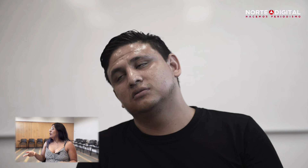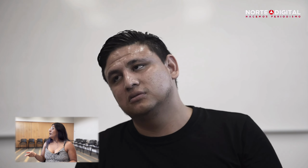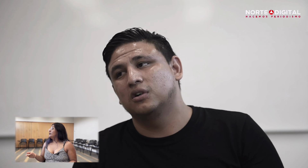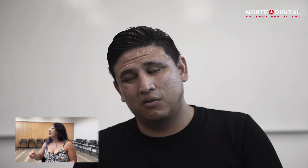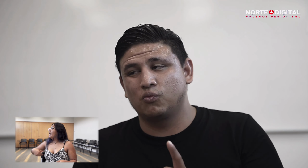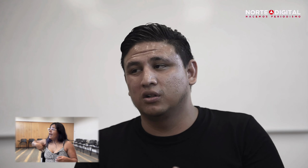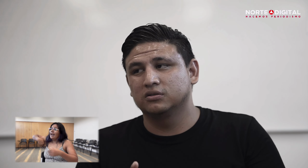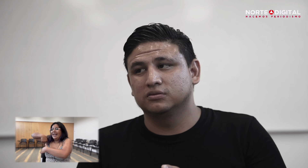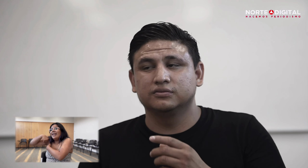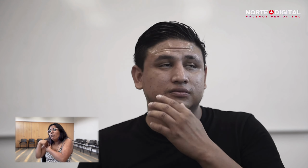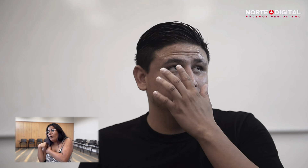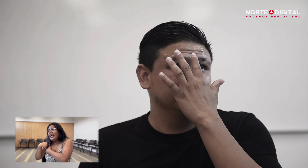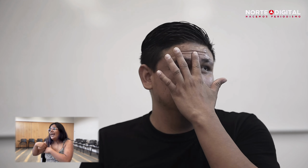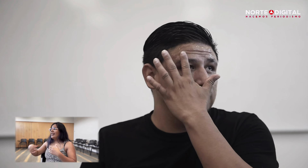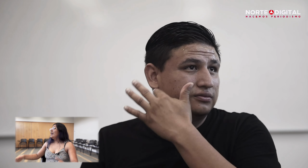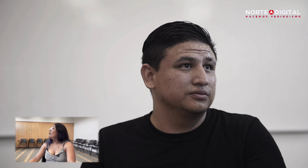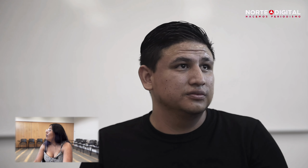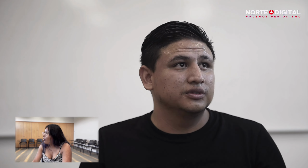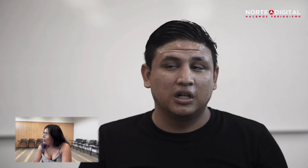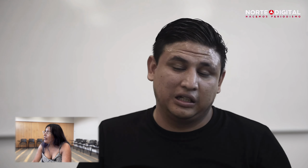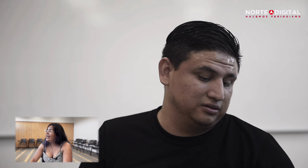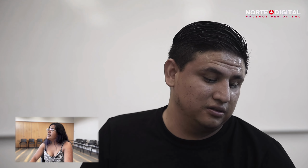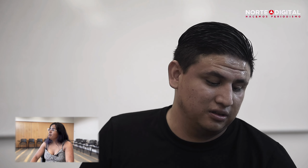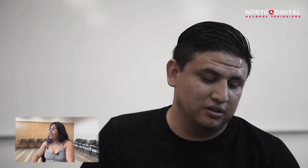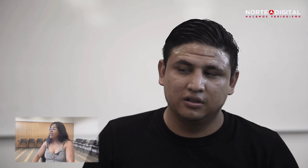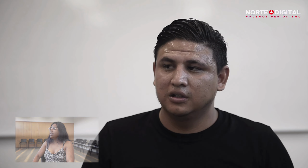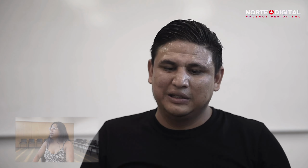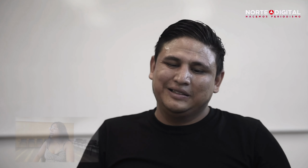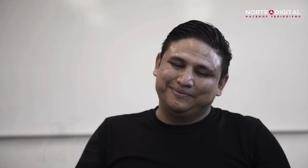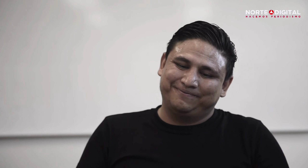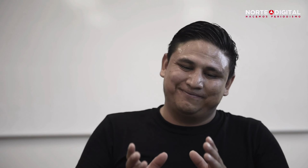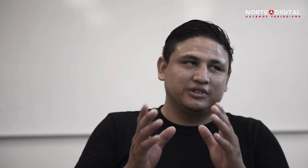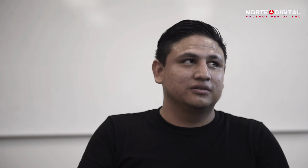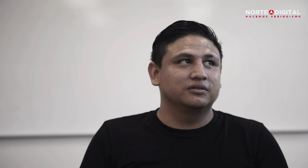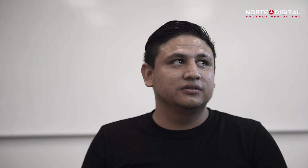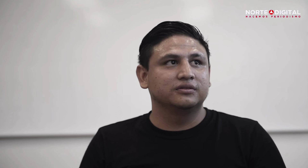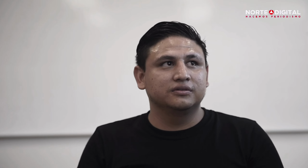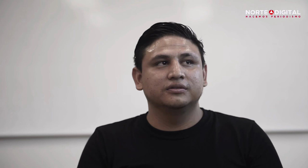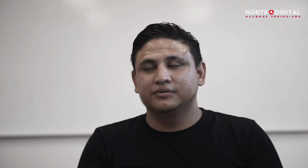pues es doloroso cargar la muleta y luego el dolor de las piernas.